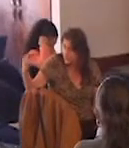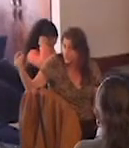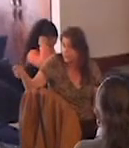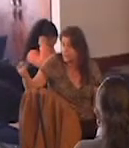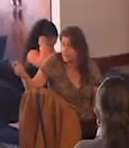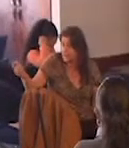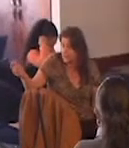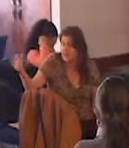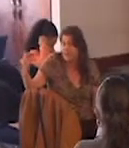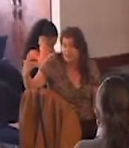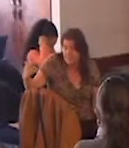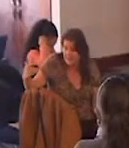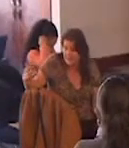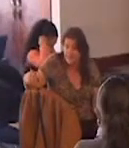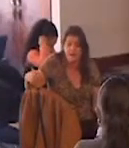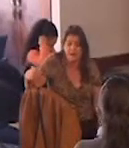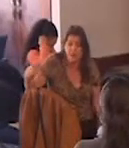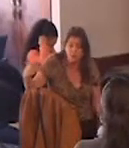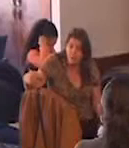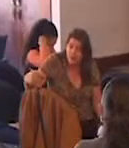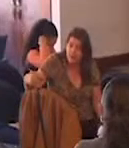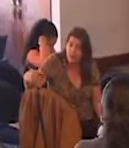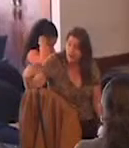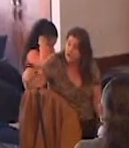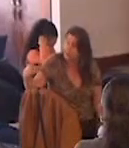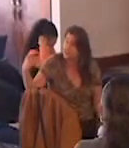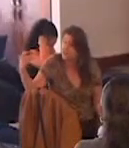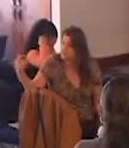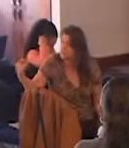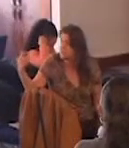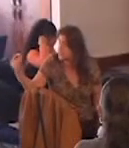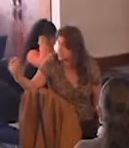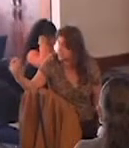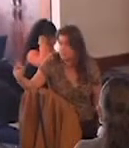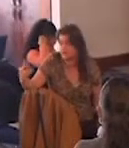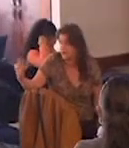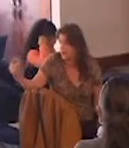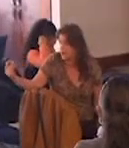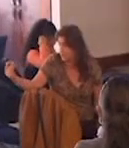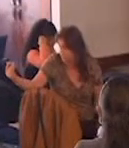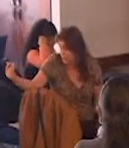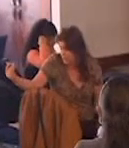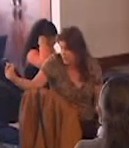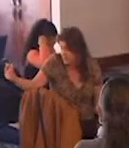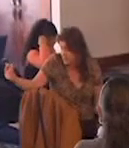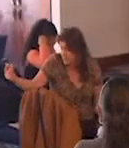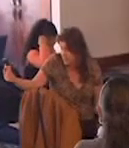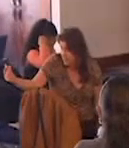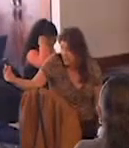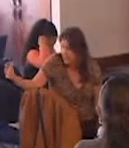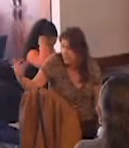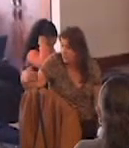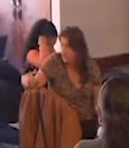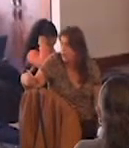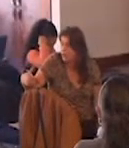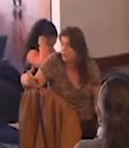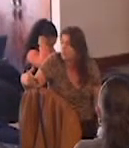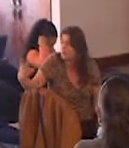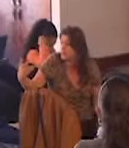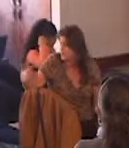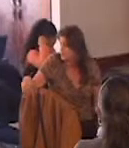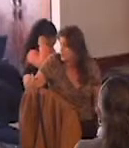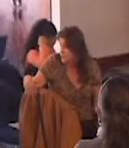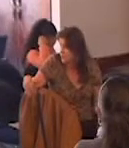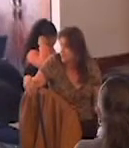escuchando. Entonces el otro también tiene que interesarse y preocuparse cómo entiendo a este chico si se está comunicando de esa